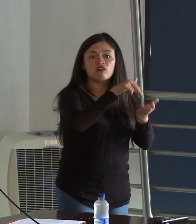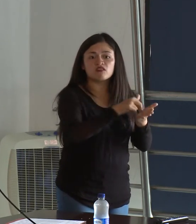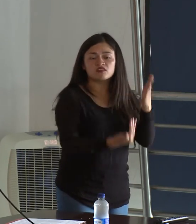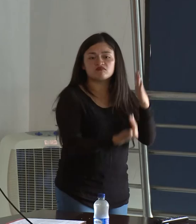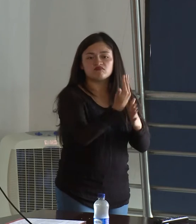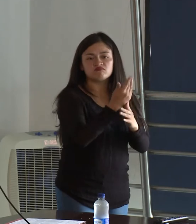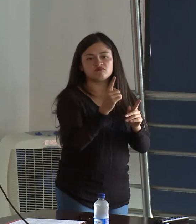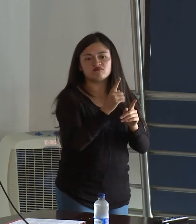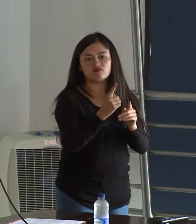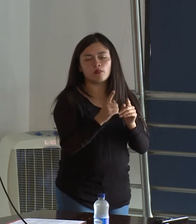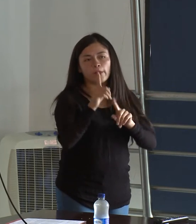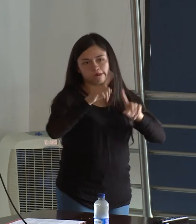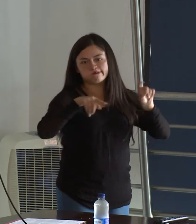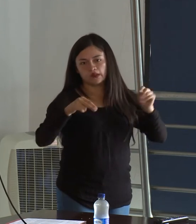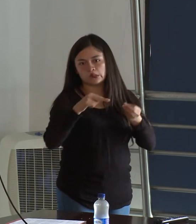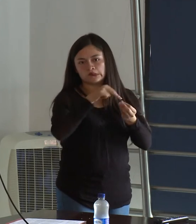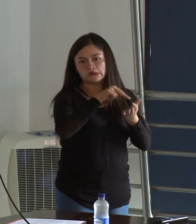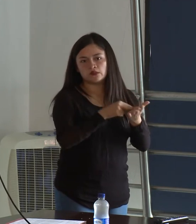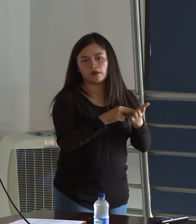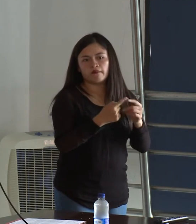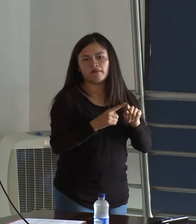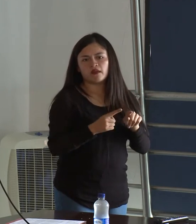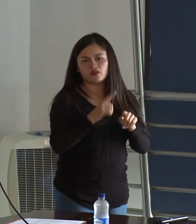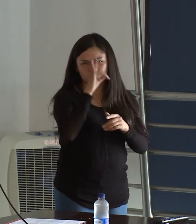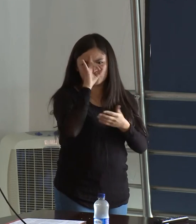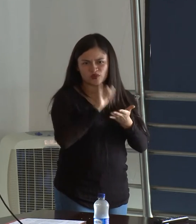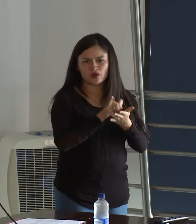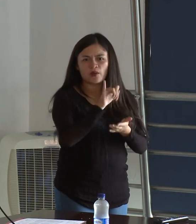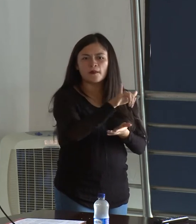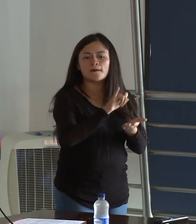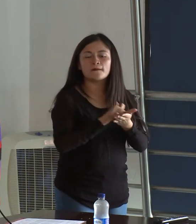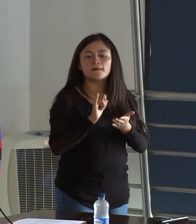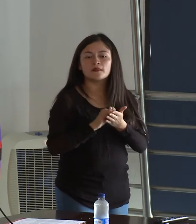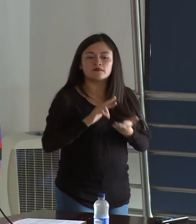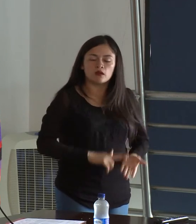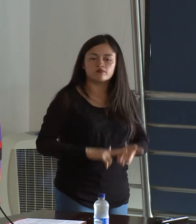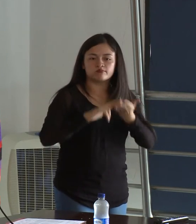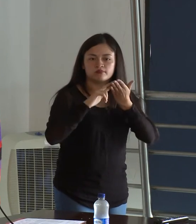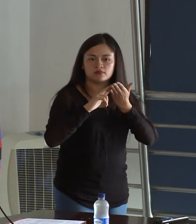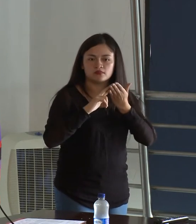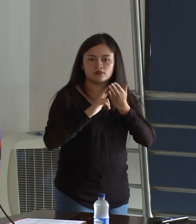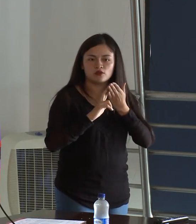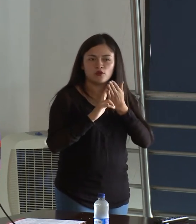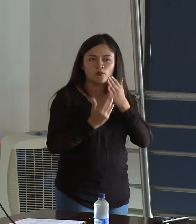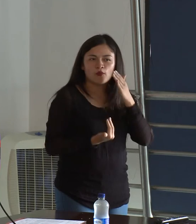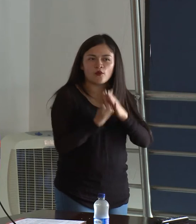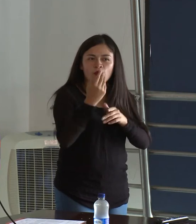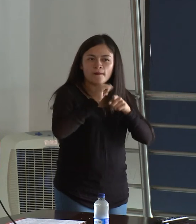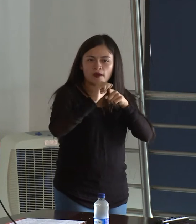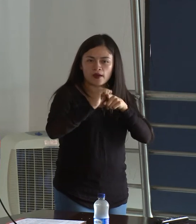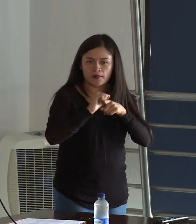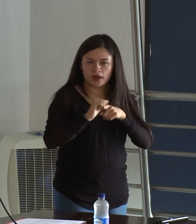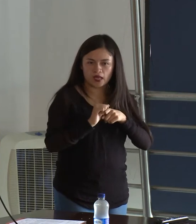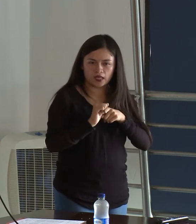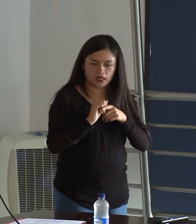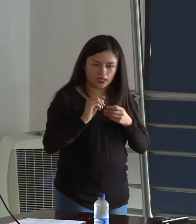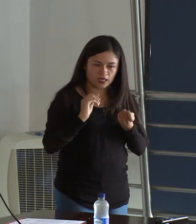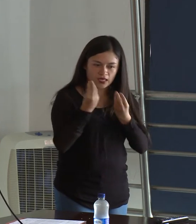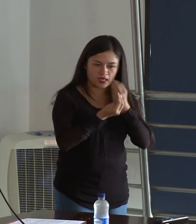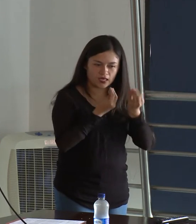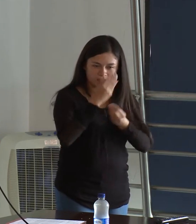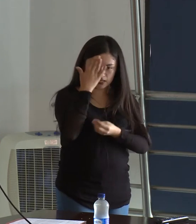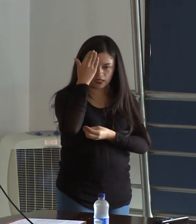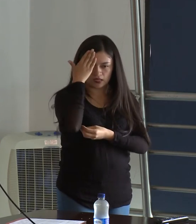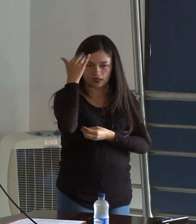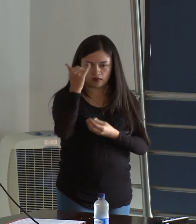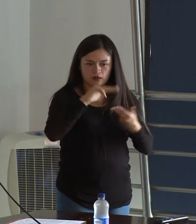tiene aspectos de novedad, pero no es enteramente nuevo? Y creo que es esa resignificación también de la práctica, del quehacer académico y